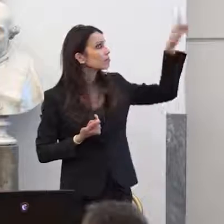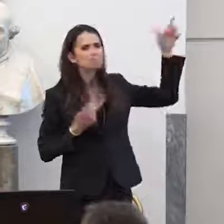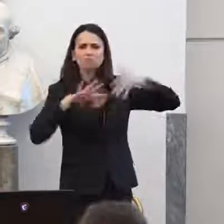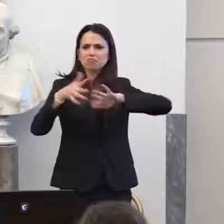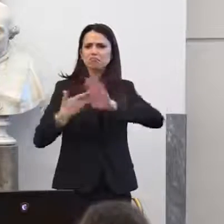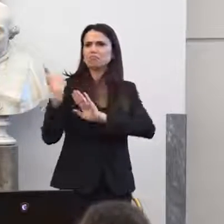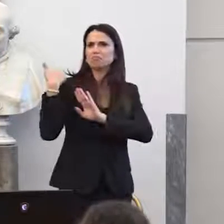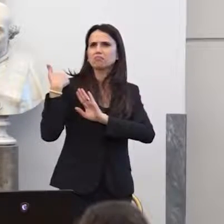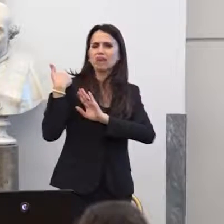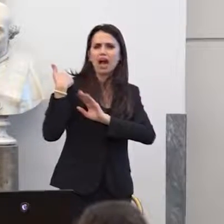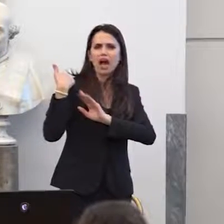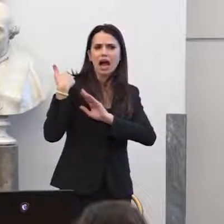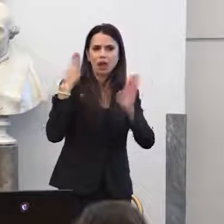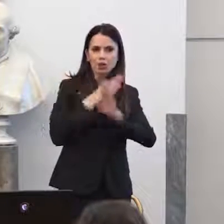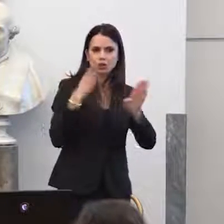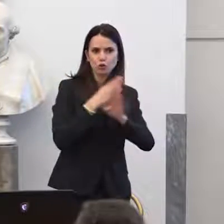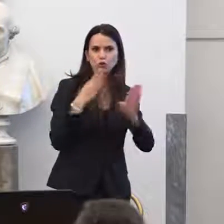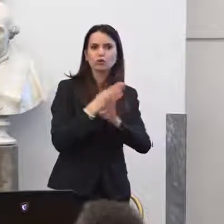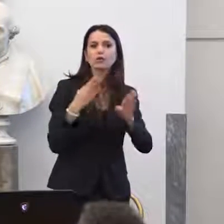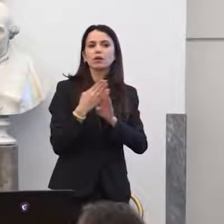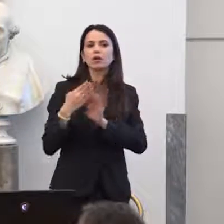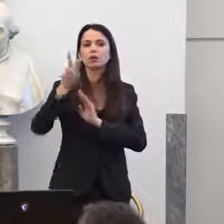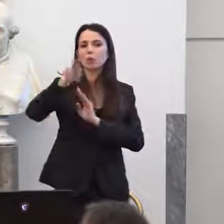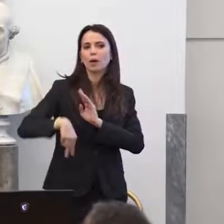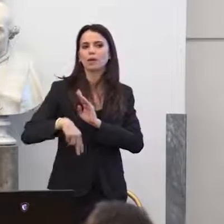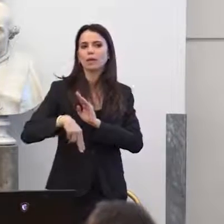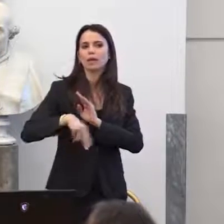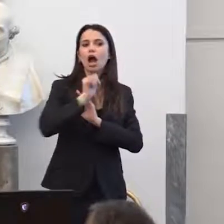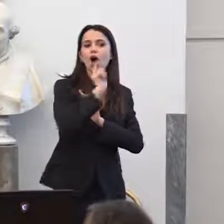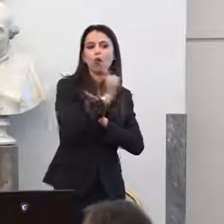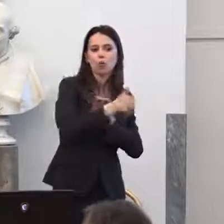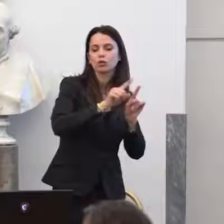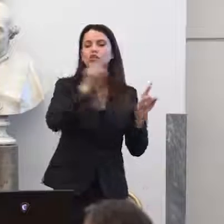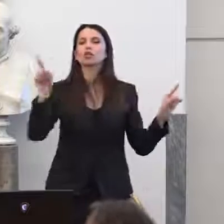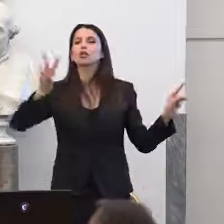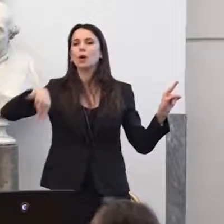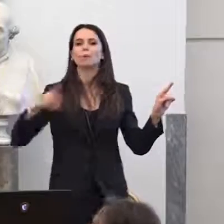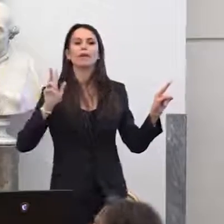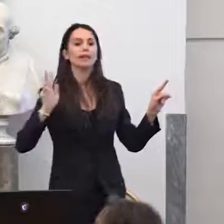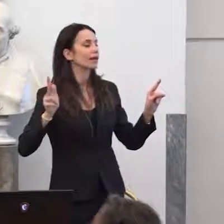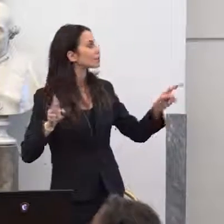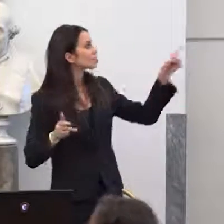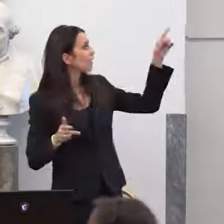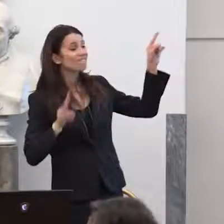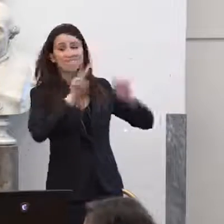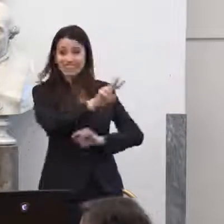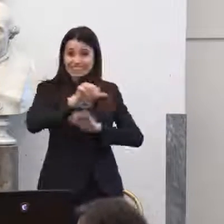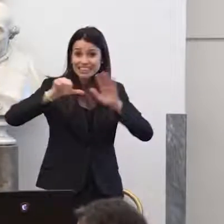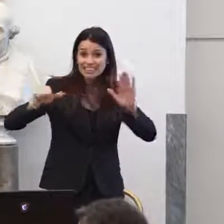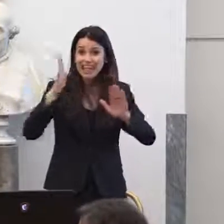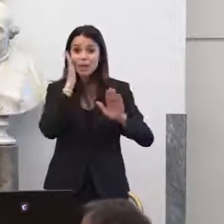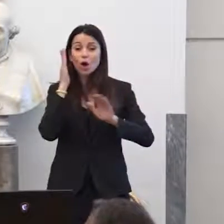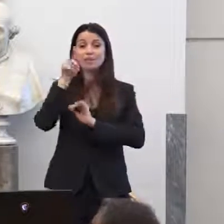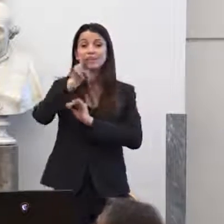del 2013. Ve la faccio breve. Lo standard è quello di 26 posti letto ogni